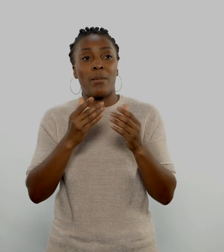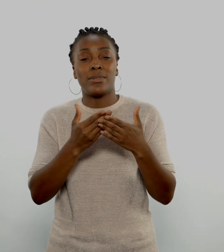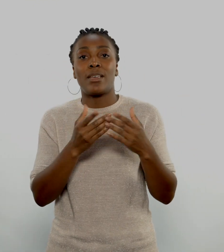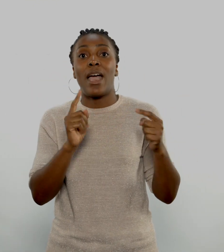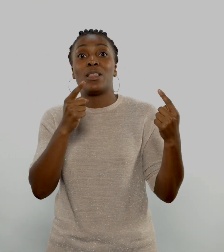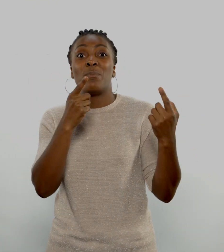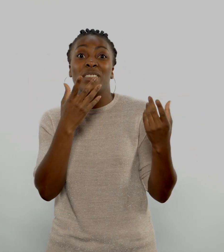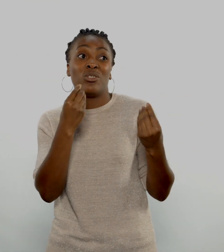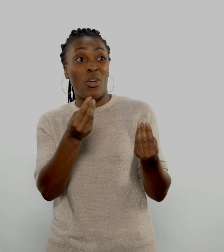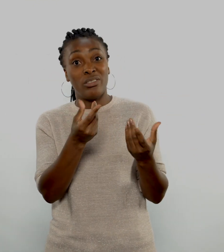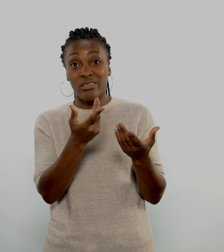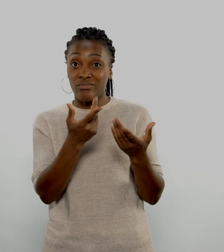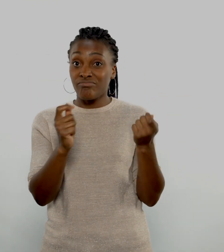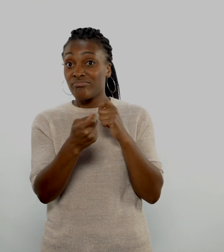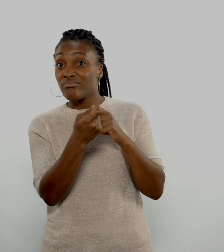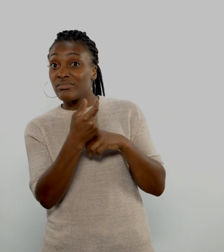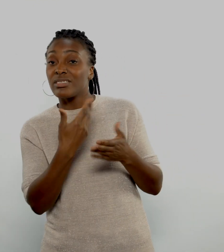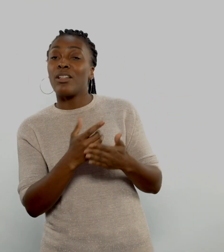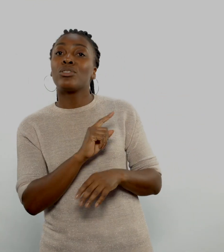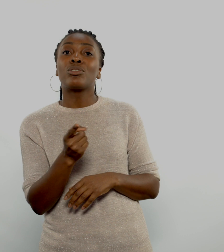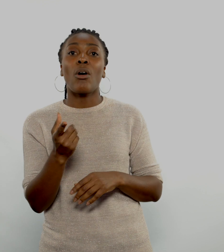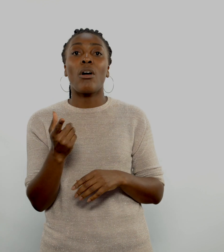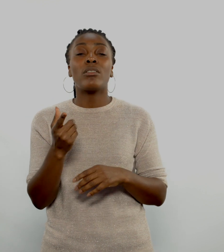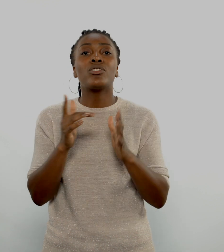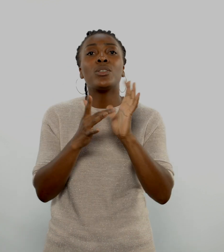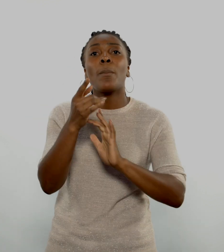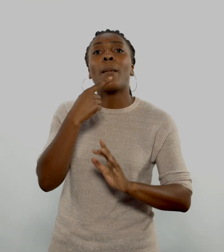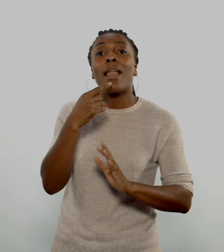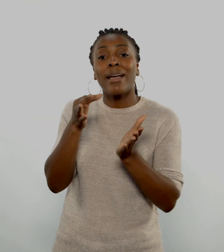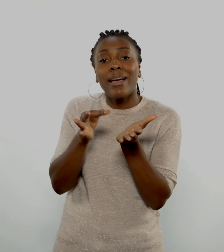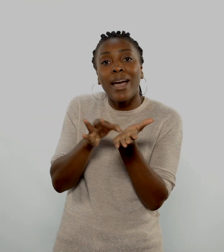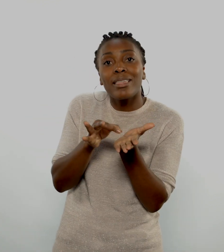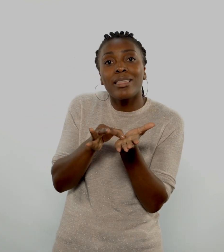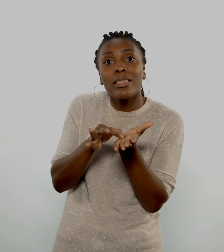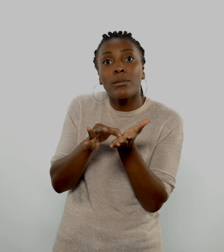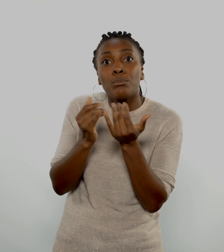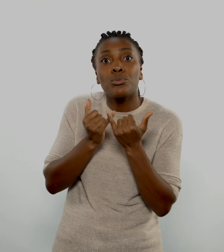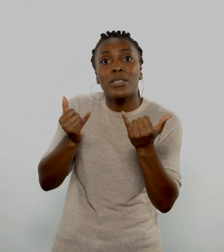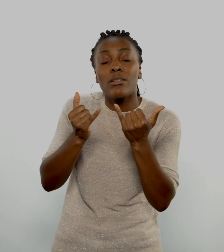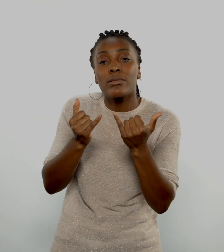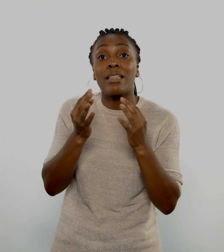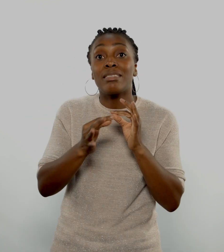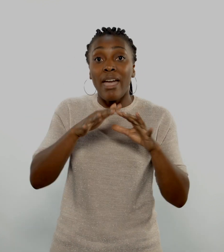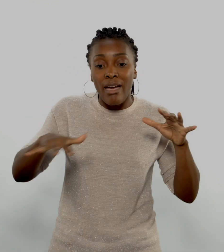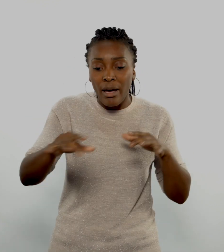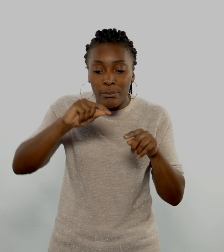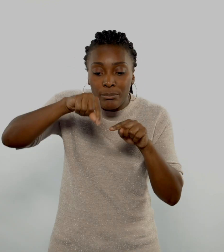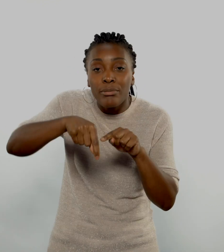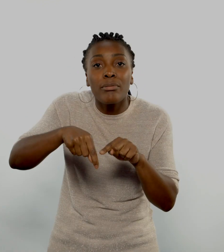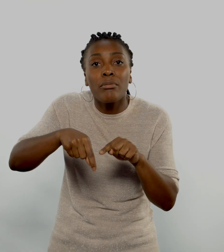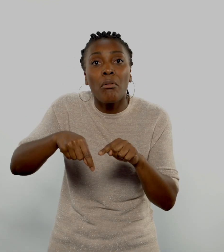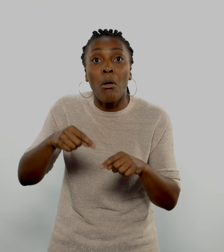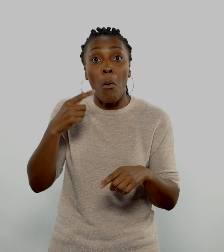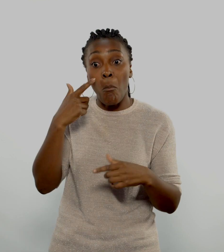n'est pas impressionnant. Pensez à cela. Jésus nous parle de la puissance d'une graine. Et lorsqu'une graine est plantée en terre, c'est